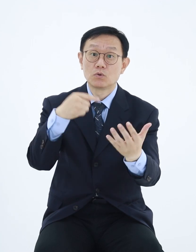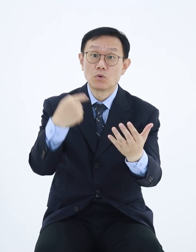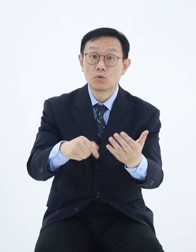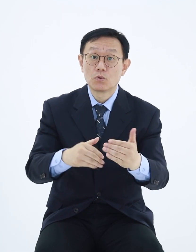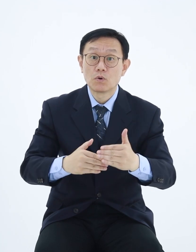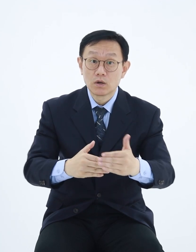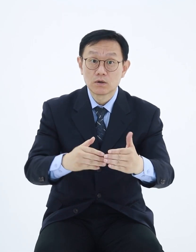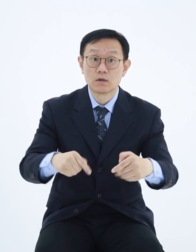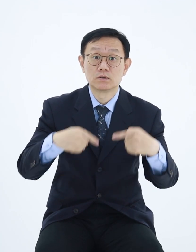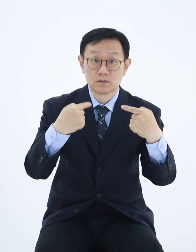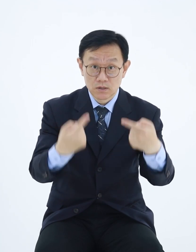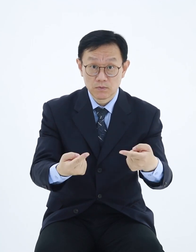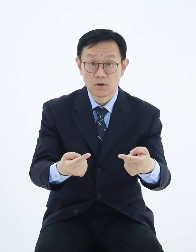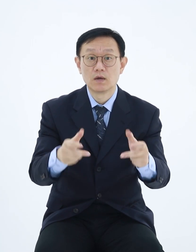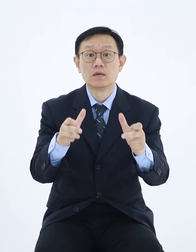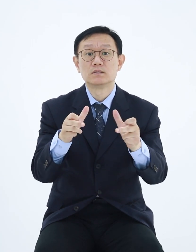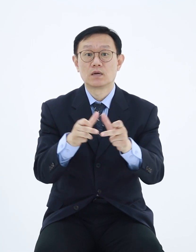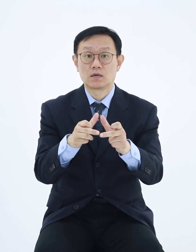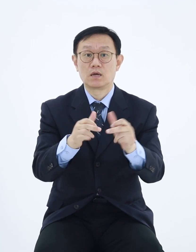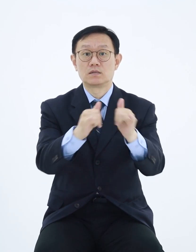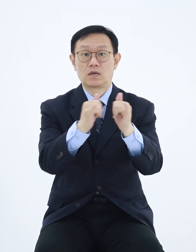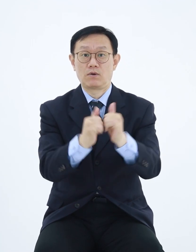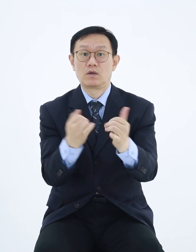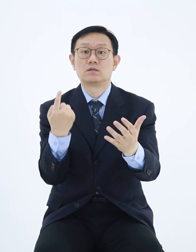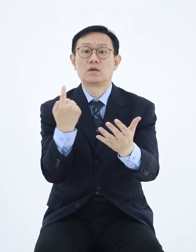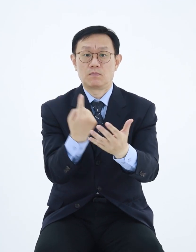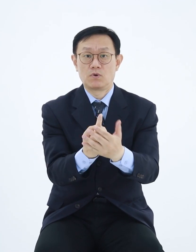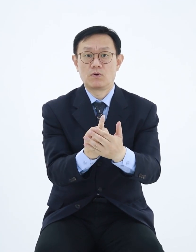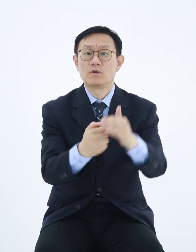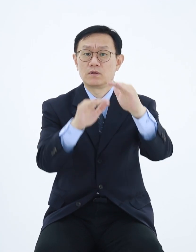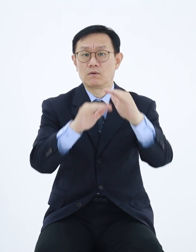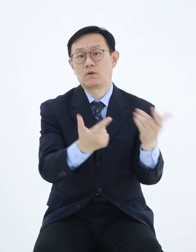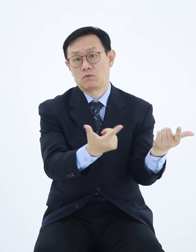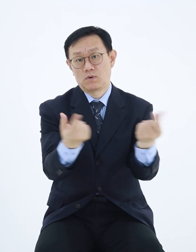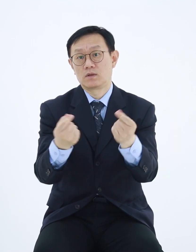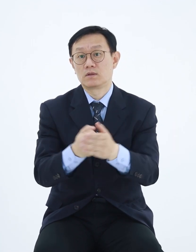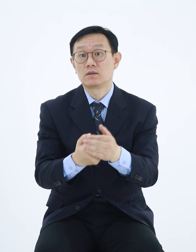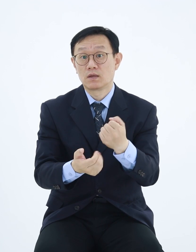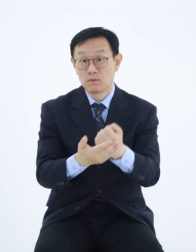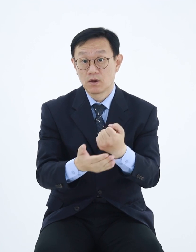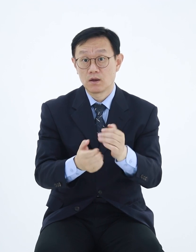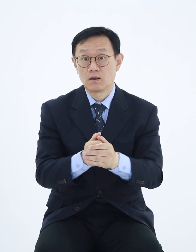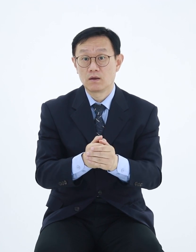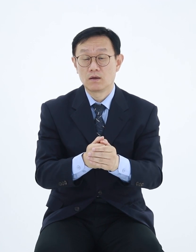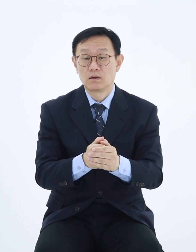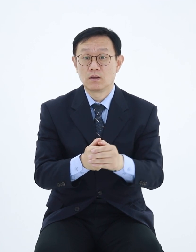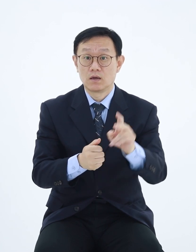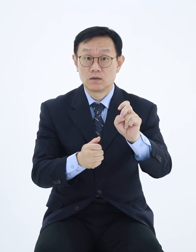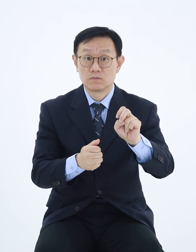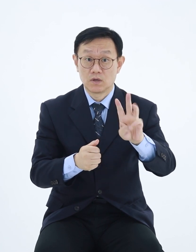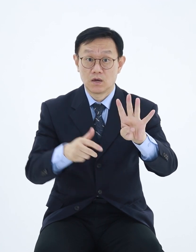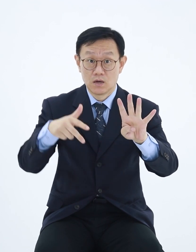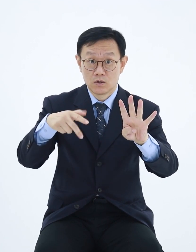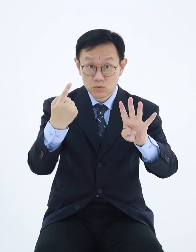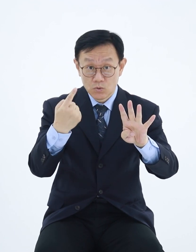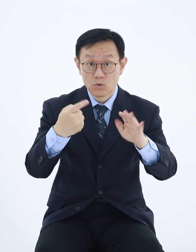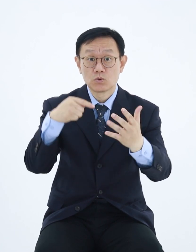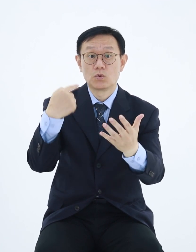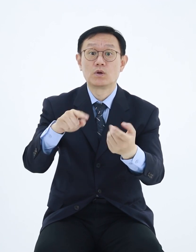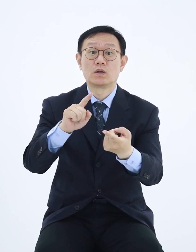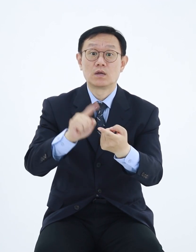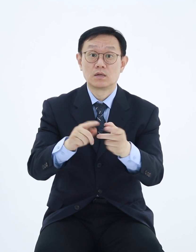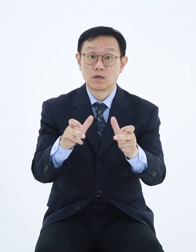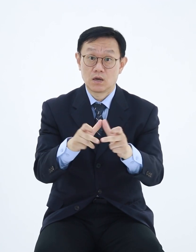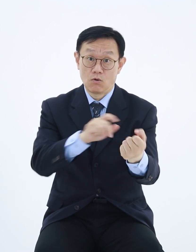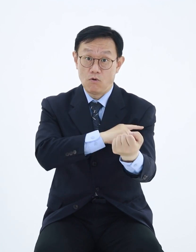교육과정에 참여하는 것은 장애인의 사회 참여와도 연결됩니다. 따라서 협약 제24조의 교육에 대한